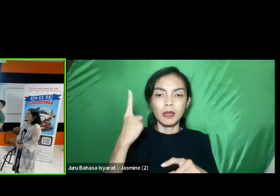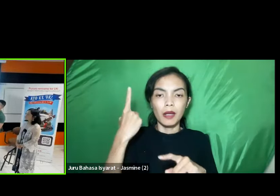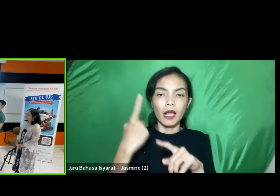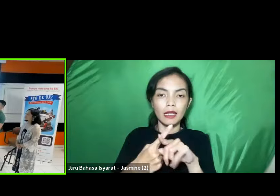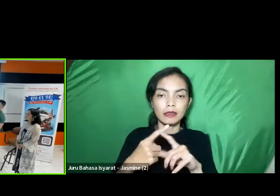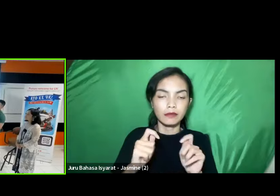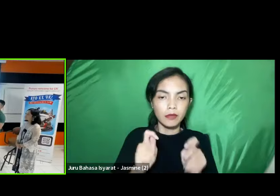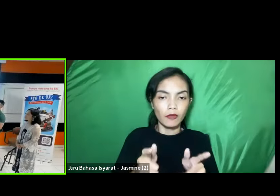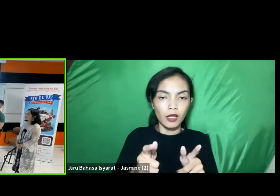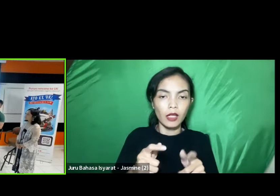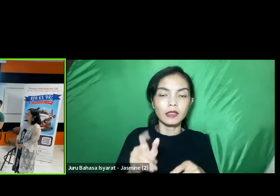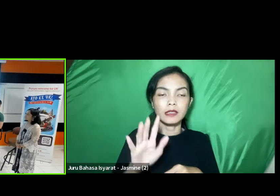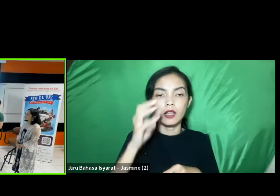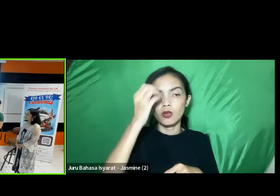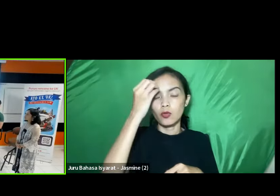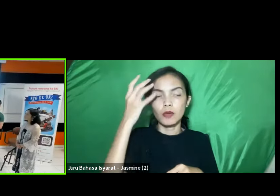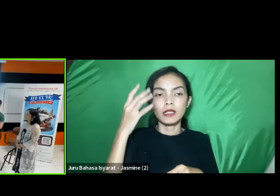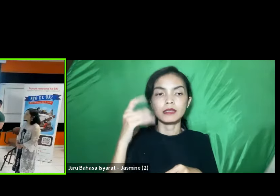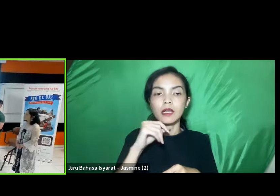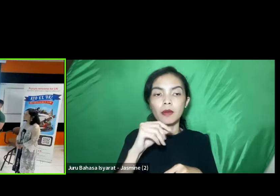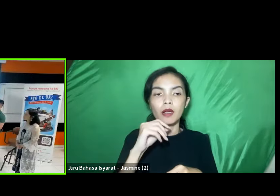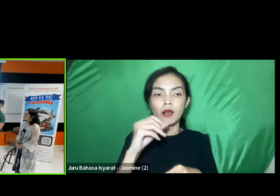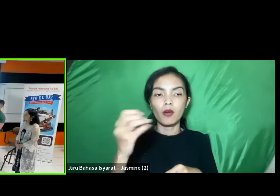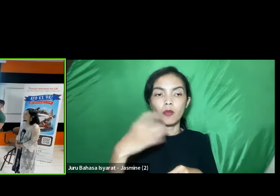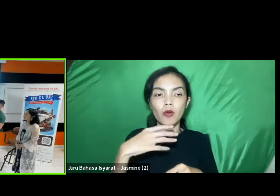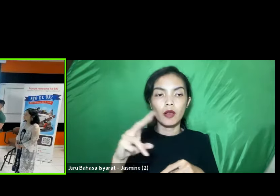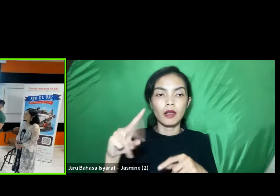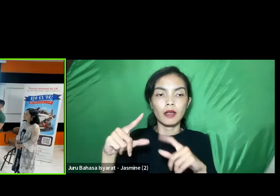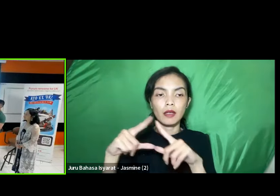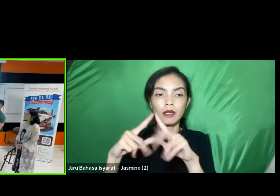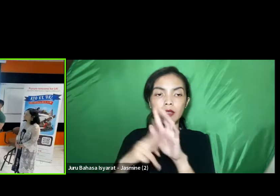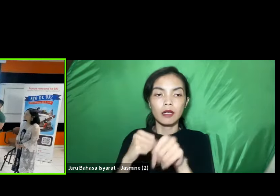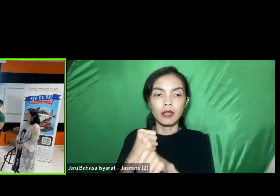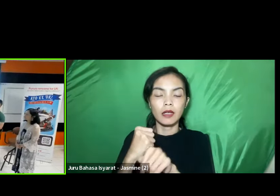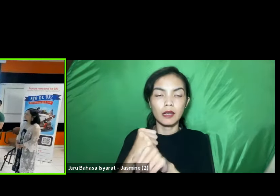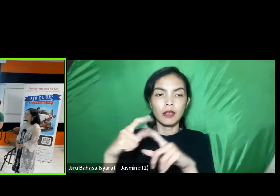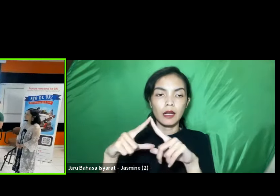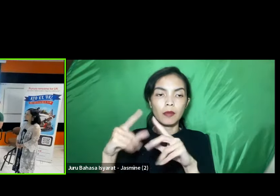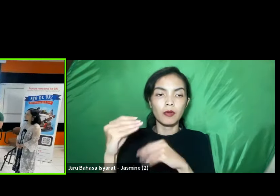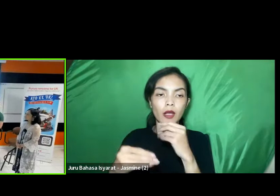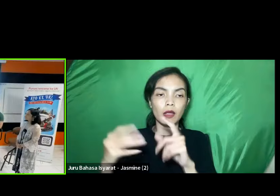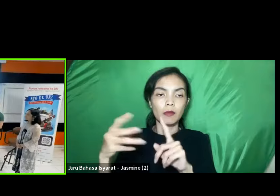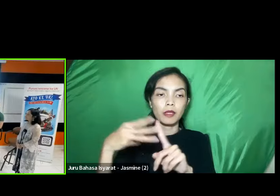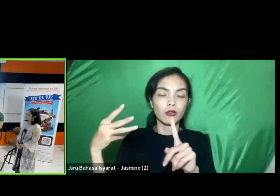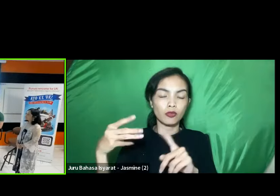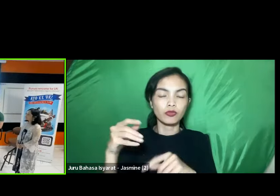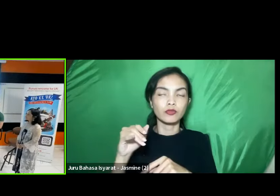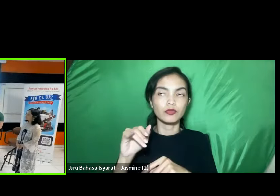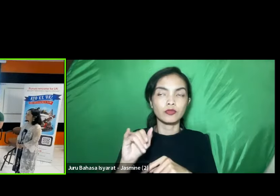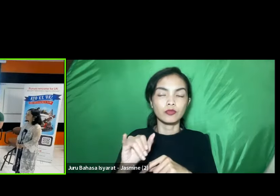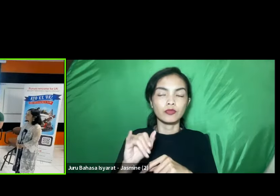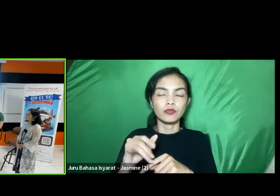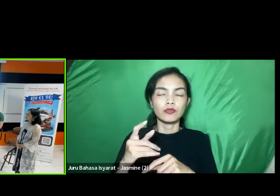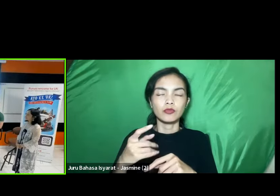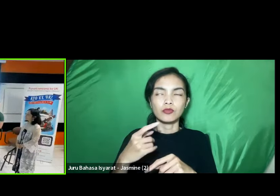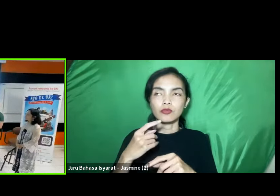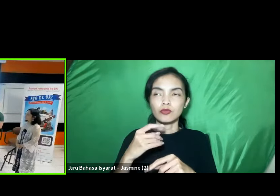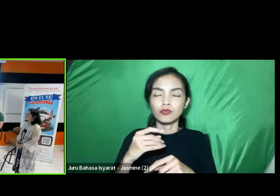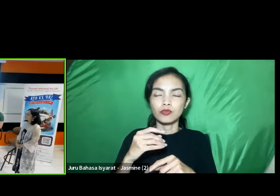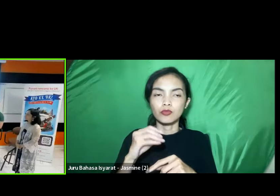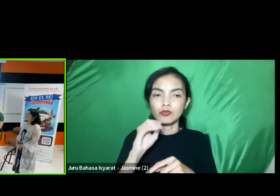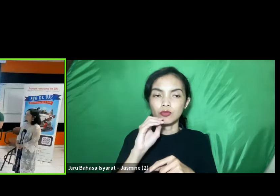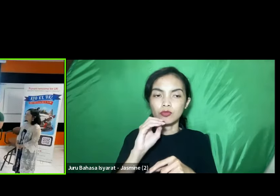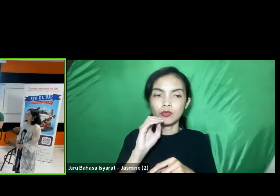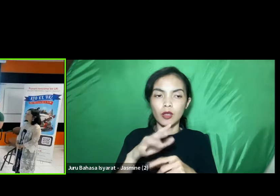Em Tadi di awal tuh siapa yang bilang ya Karang ak ya tadi kangga dari Binus cerita juga bahwa It's not about e